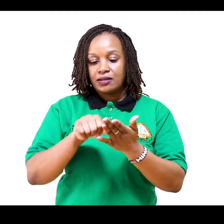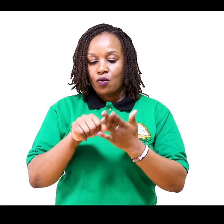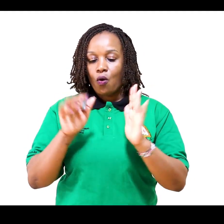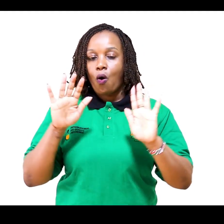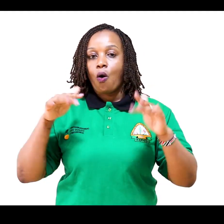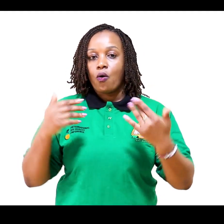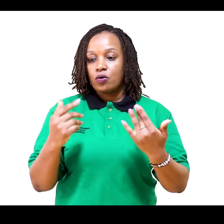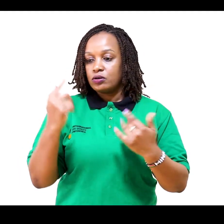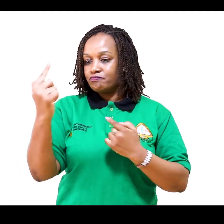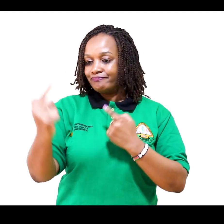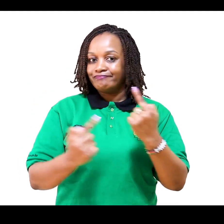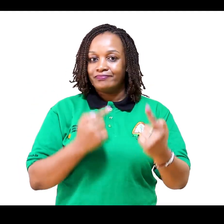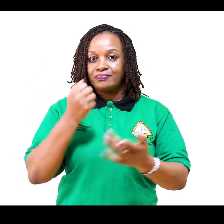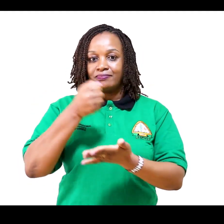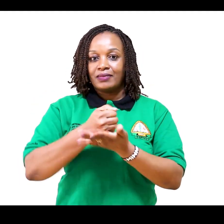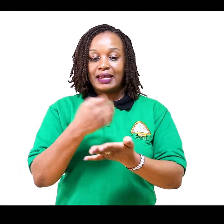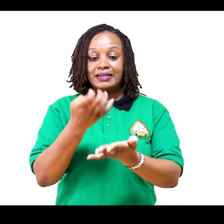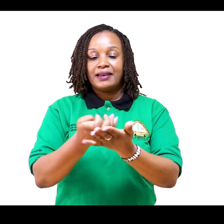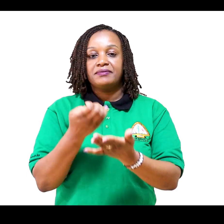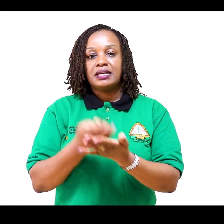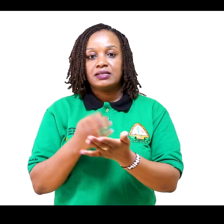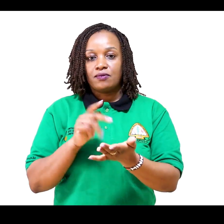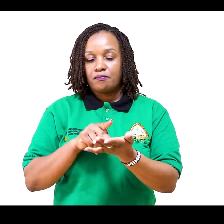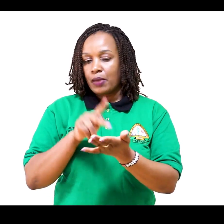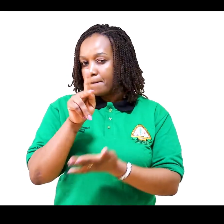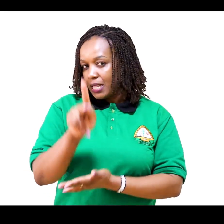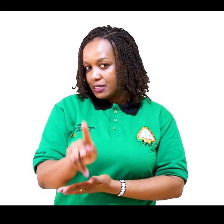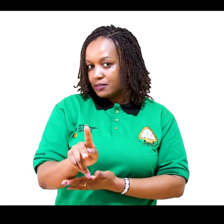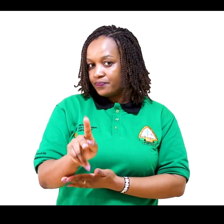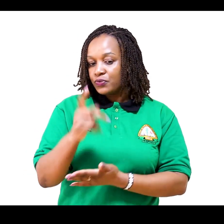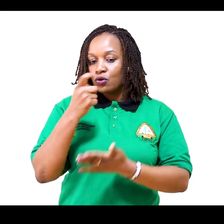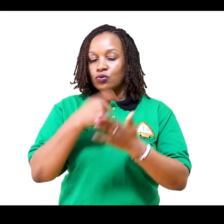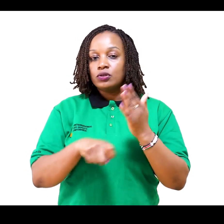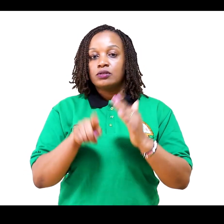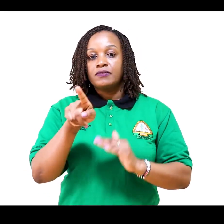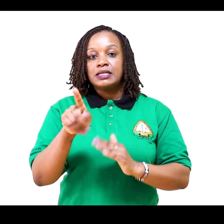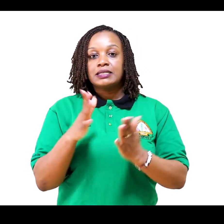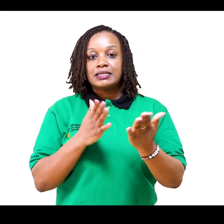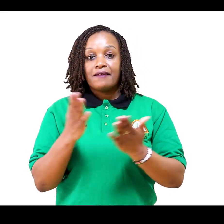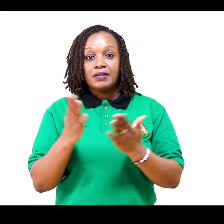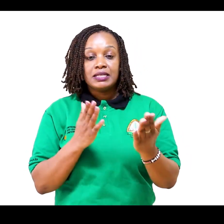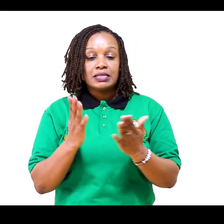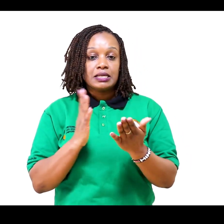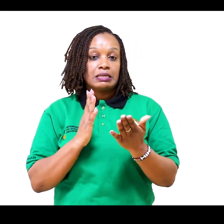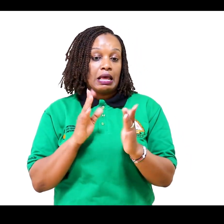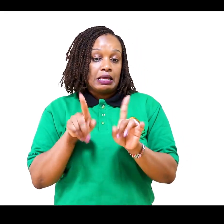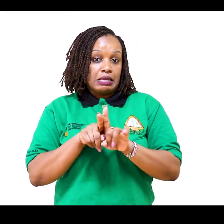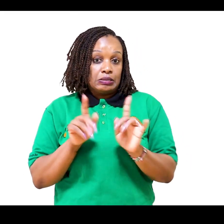au matembezi ya kimwili na udhibitisho wa malipo. Gharama ya huduma hii ni kama ifuatavyo: